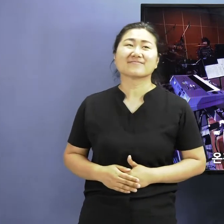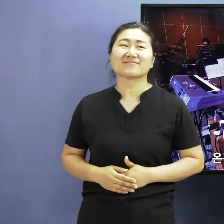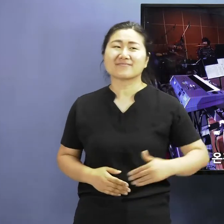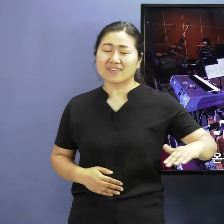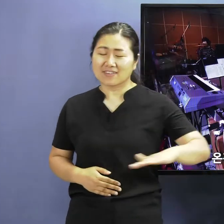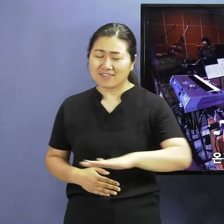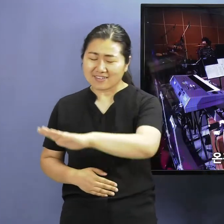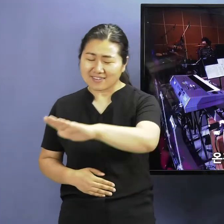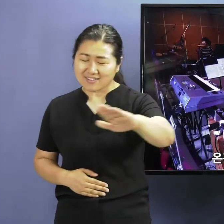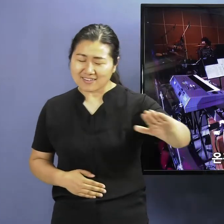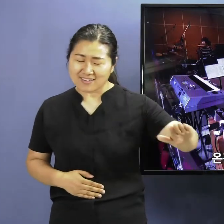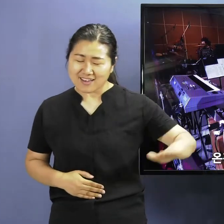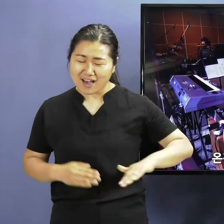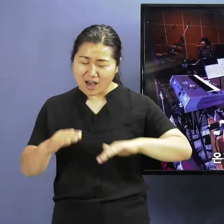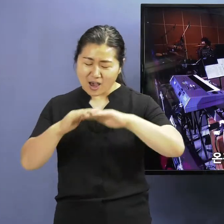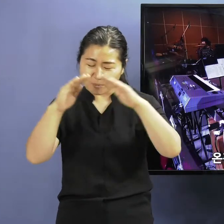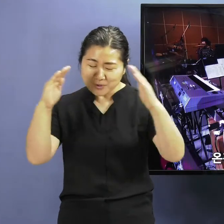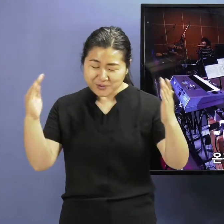우리